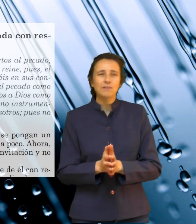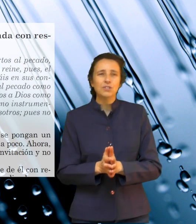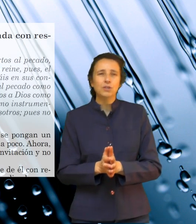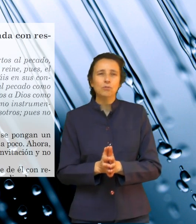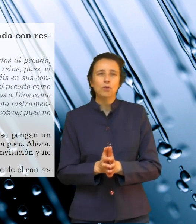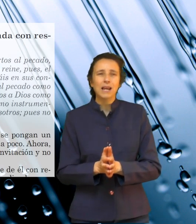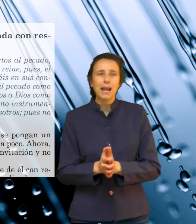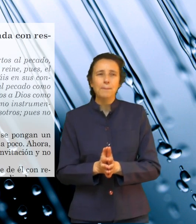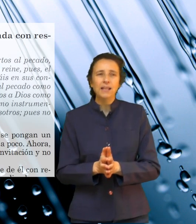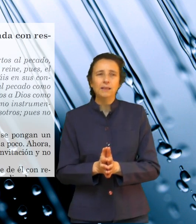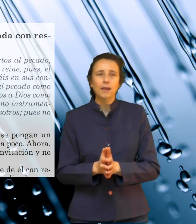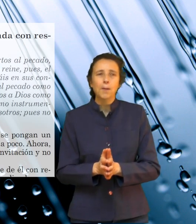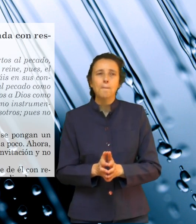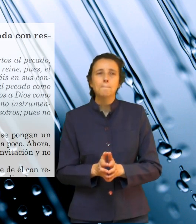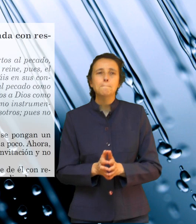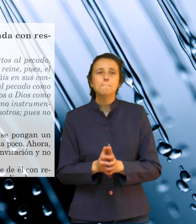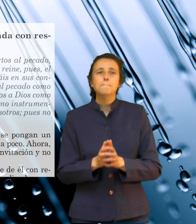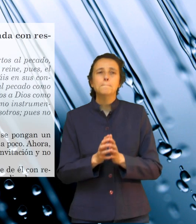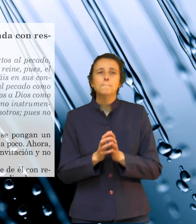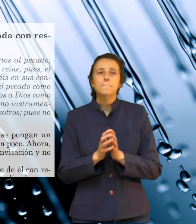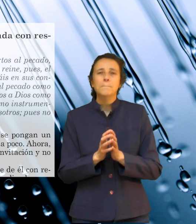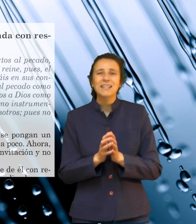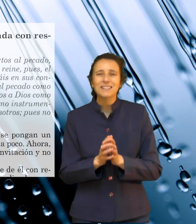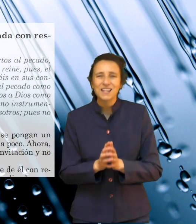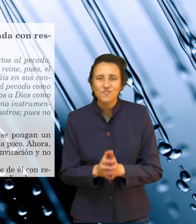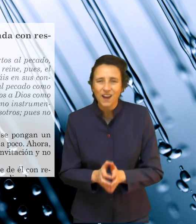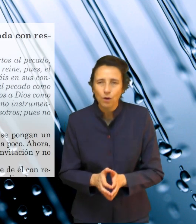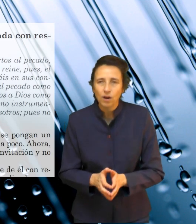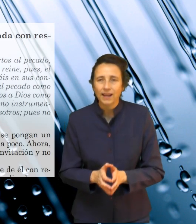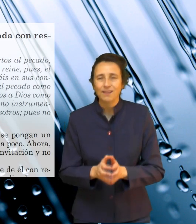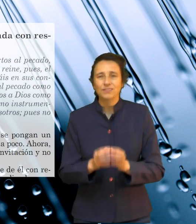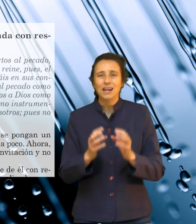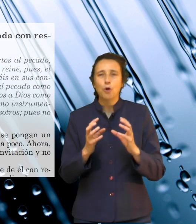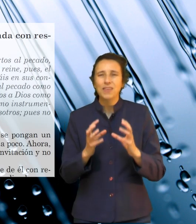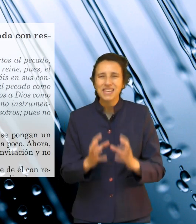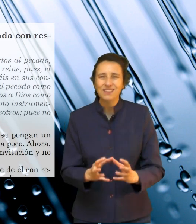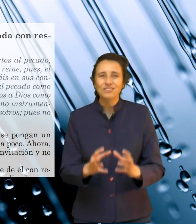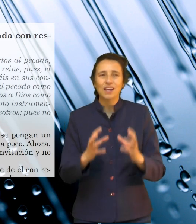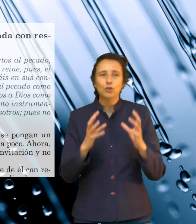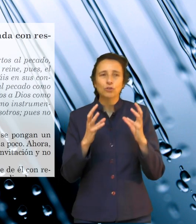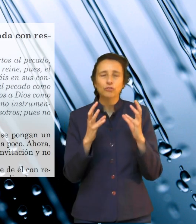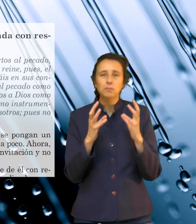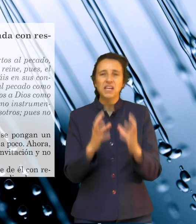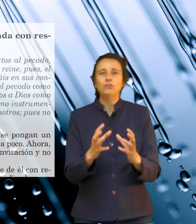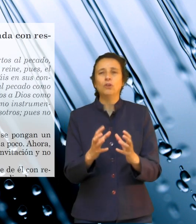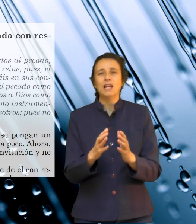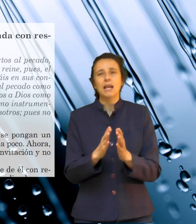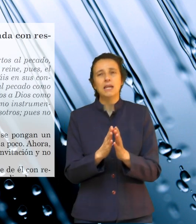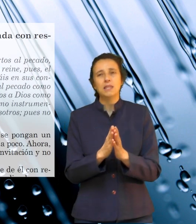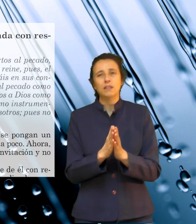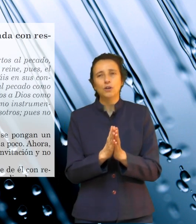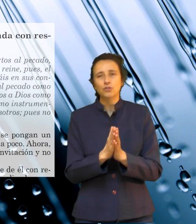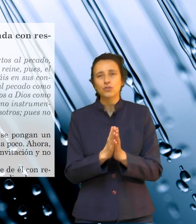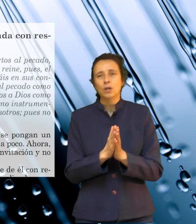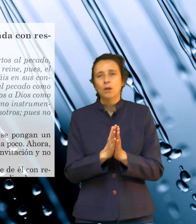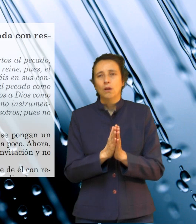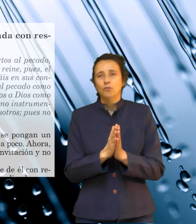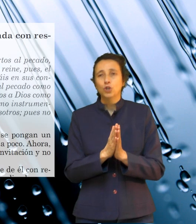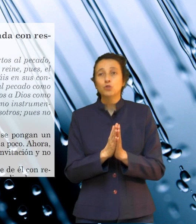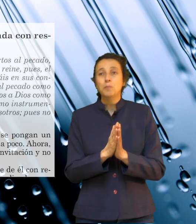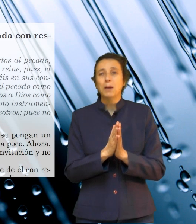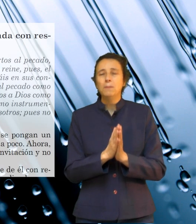nos dice el versículo claramente, estáis bajo la gracia. La obediencia, el conocimiento de la ley de